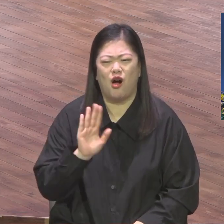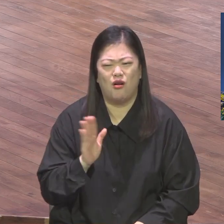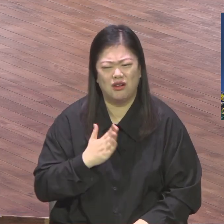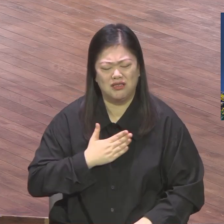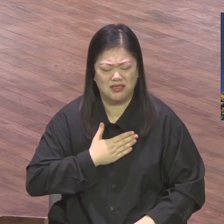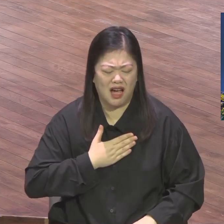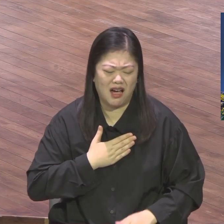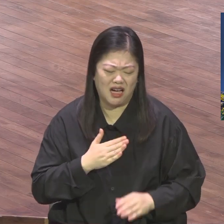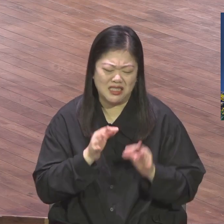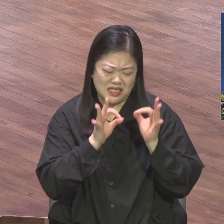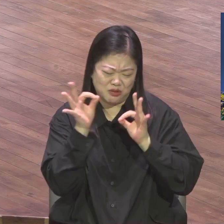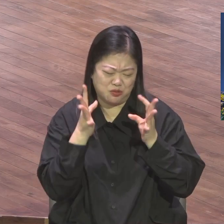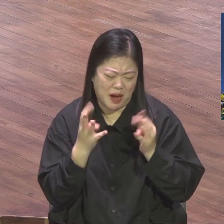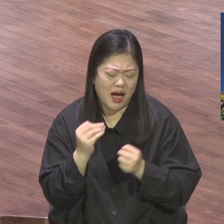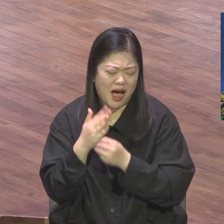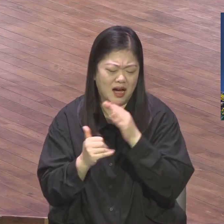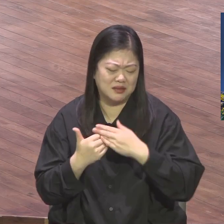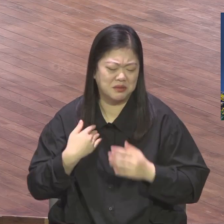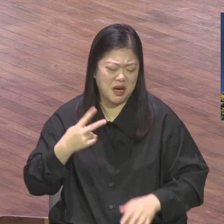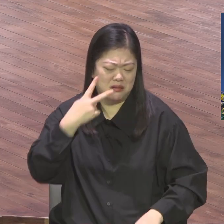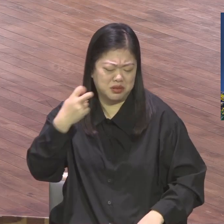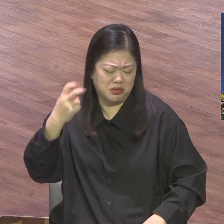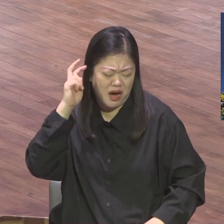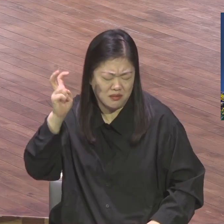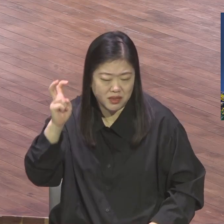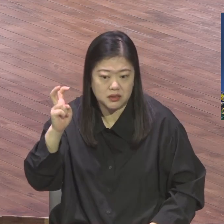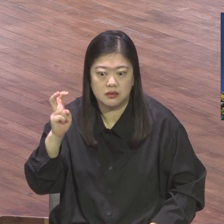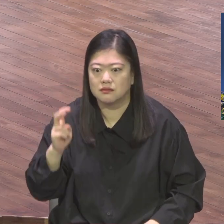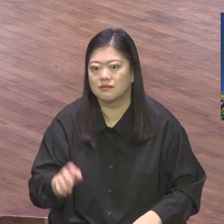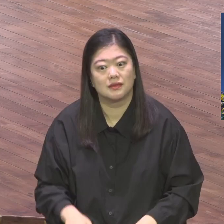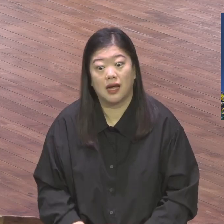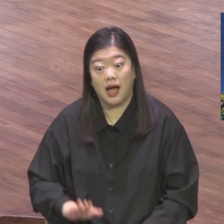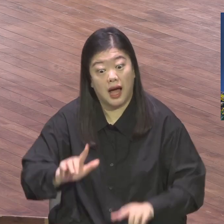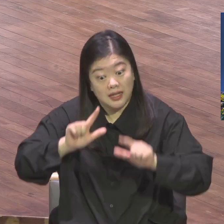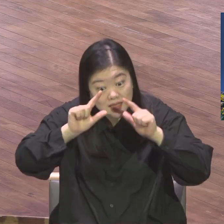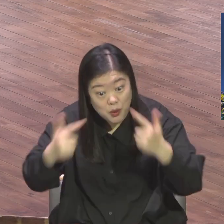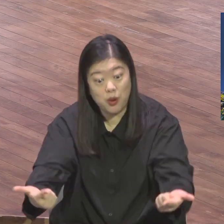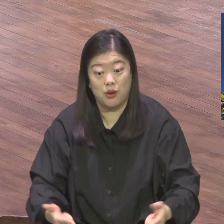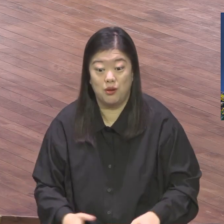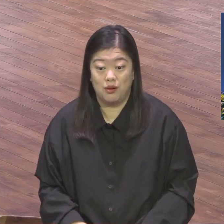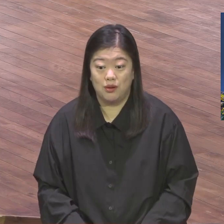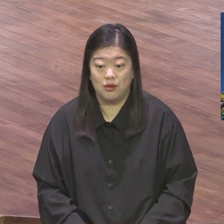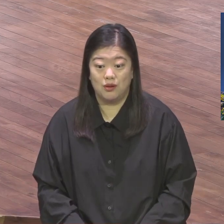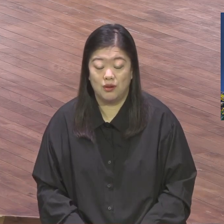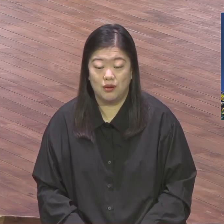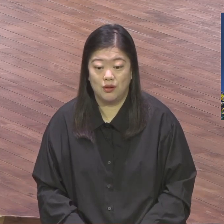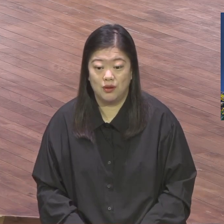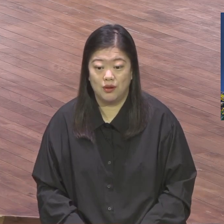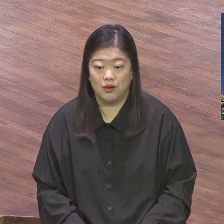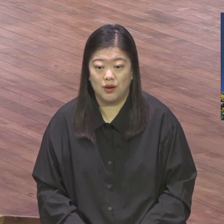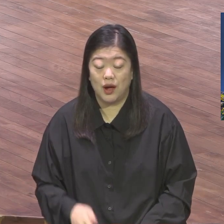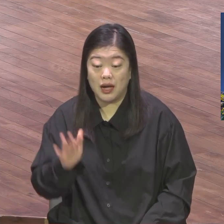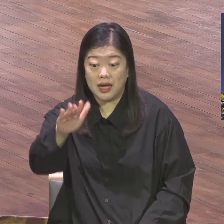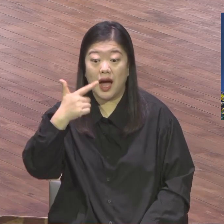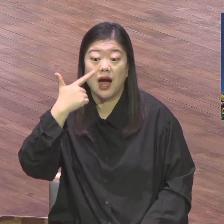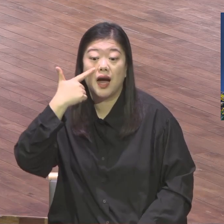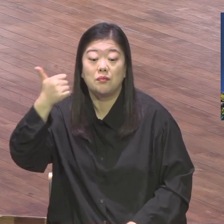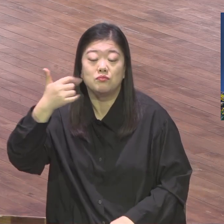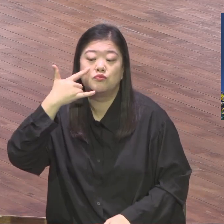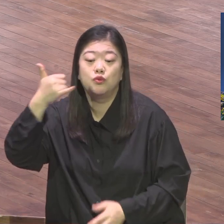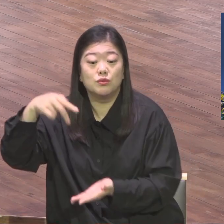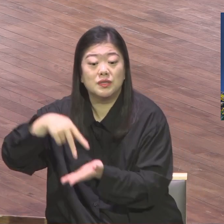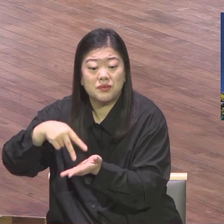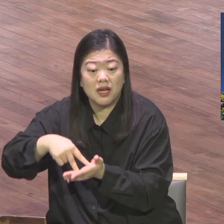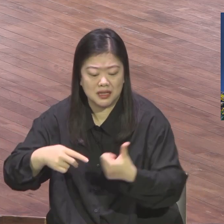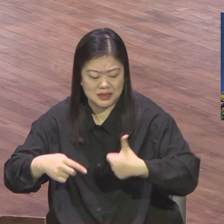바라는 거 원하는 걸만 해서가 아니고 존재 자체를 기뻐하신다니까. 자식을 보면요 뭐 자식 존재 자체로